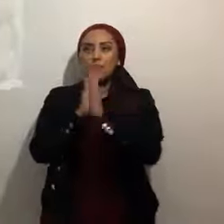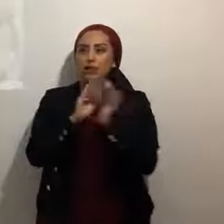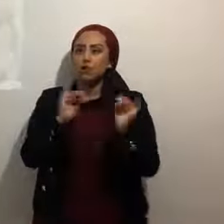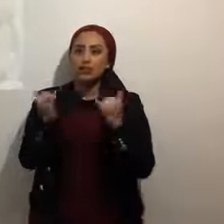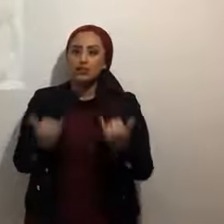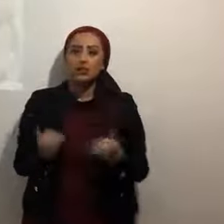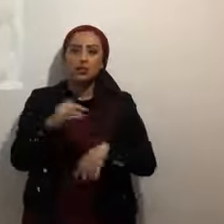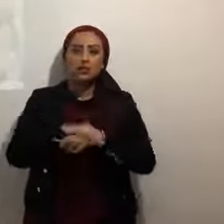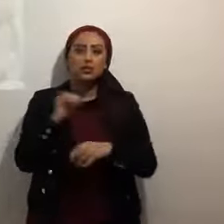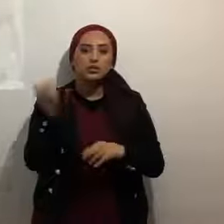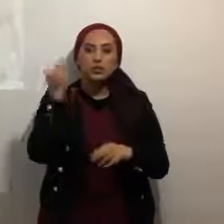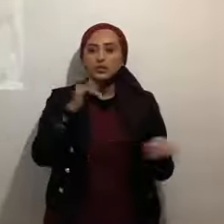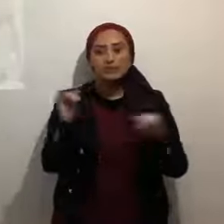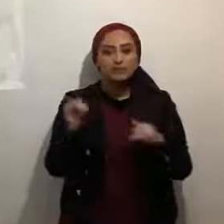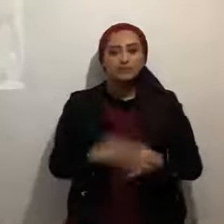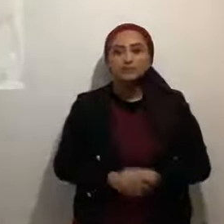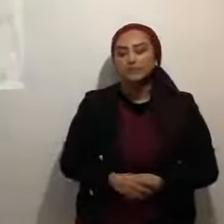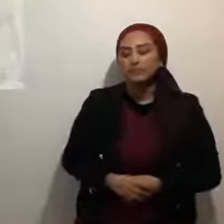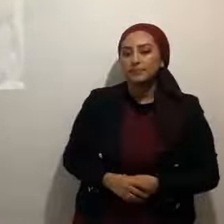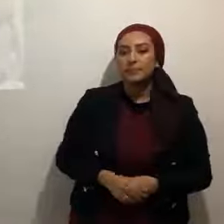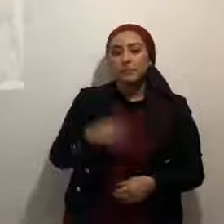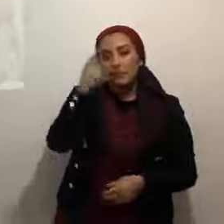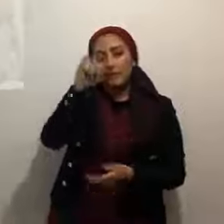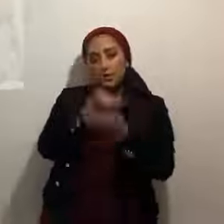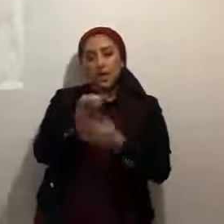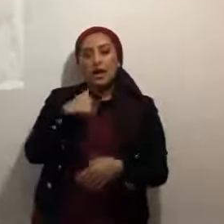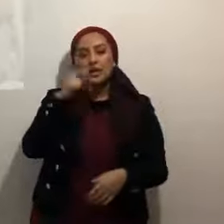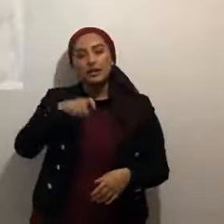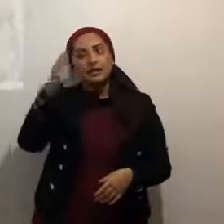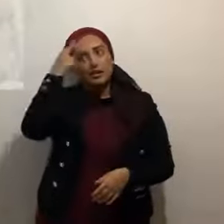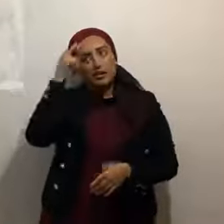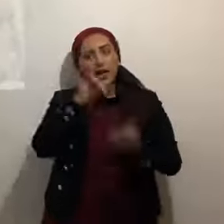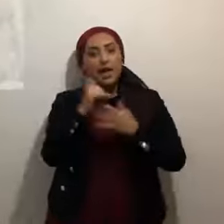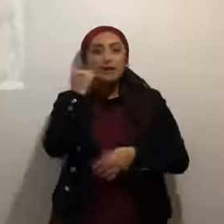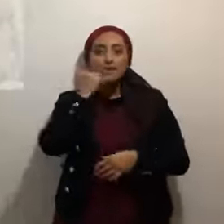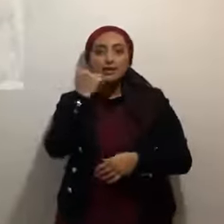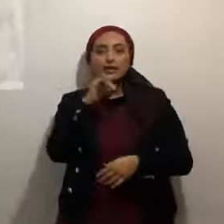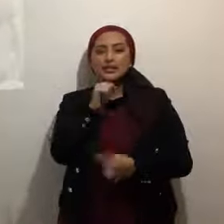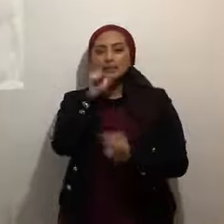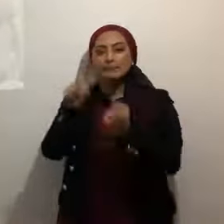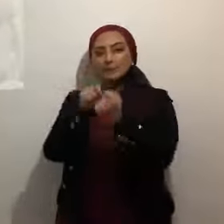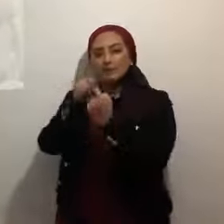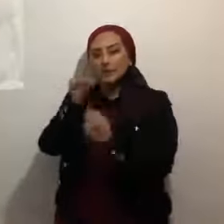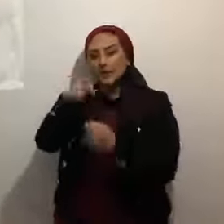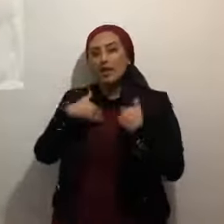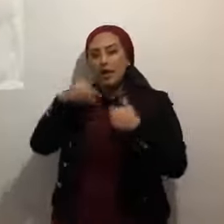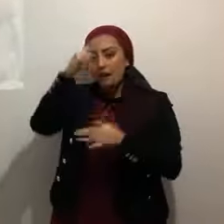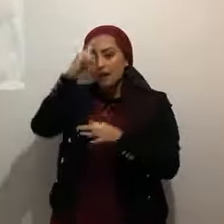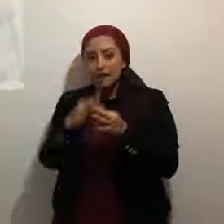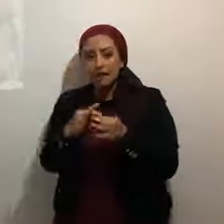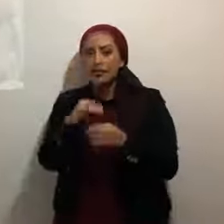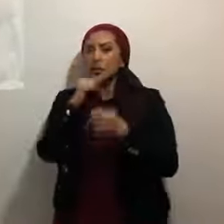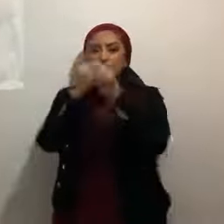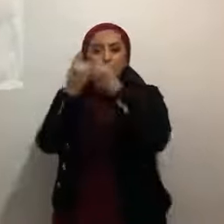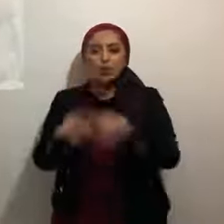Shabbat. Entonces, para eso tengo que pensar que cada día va a ser excelente y tengo que tener fe, no tengo que haberla perdido, etcétera, etcétera, lo que ya